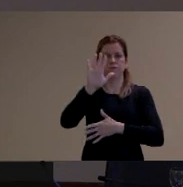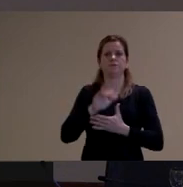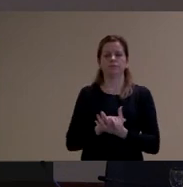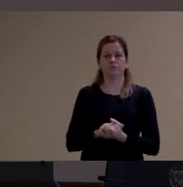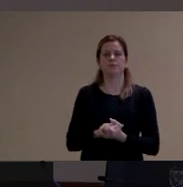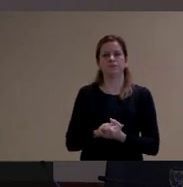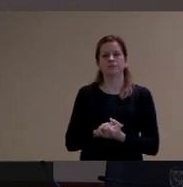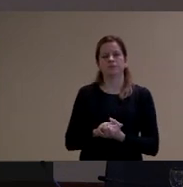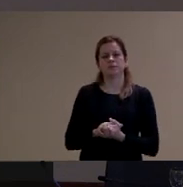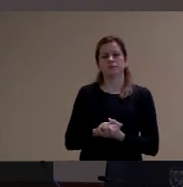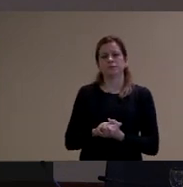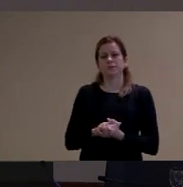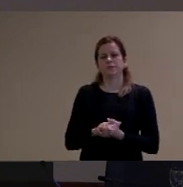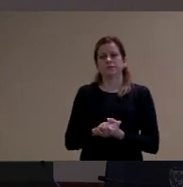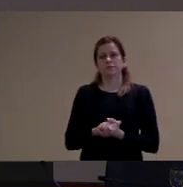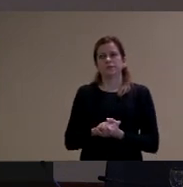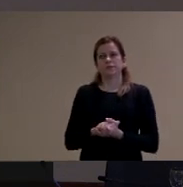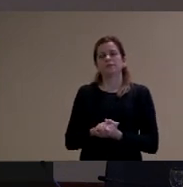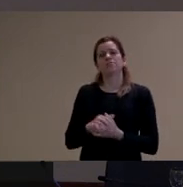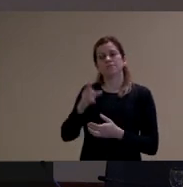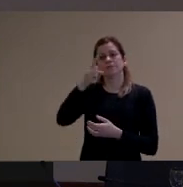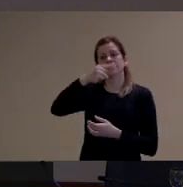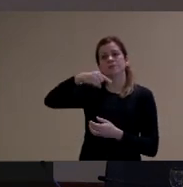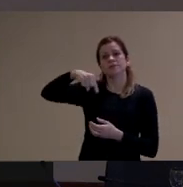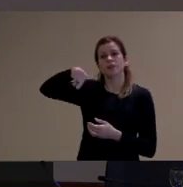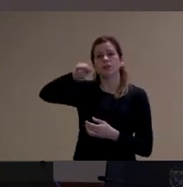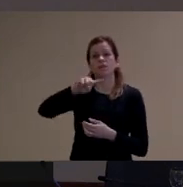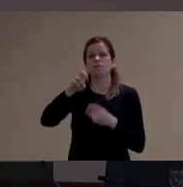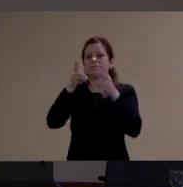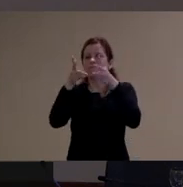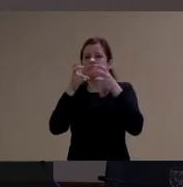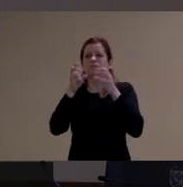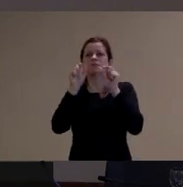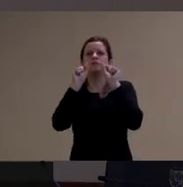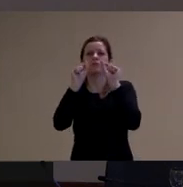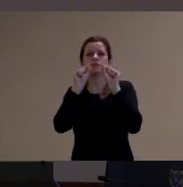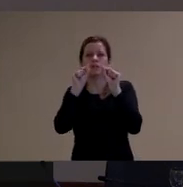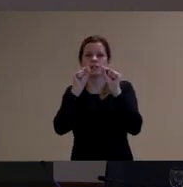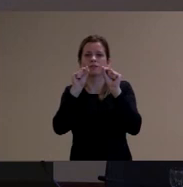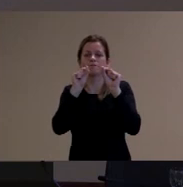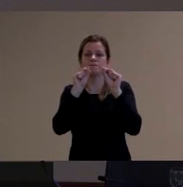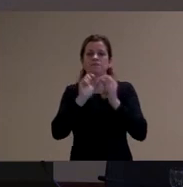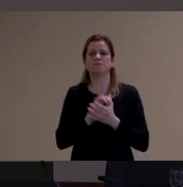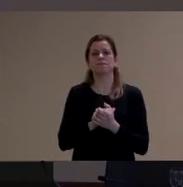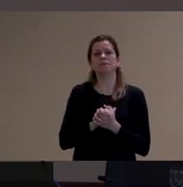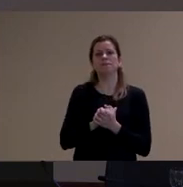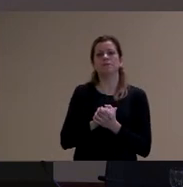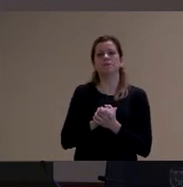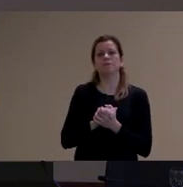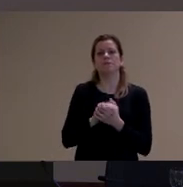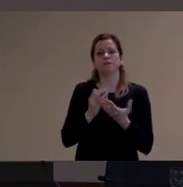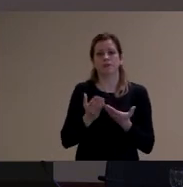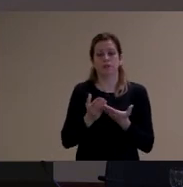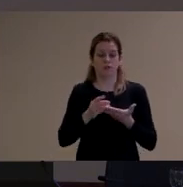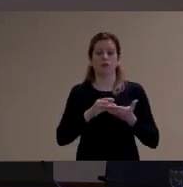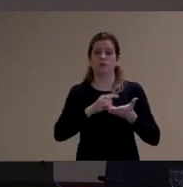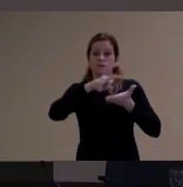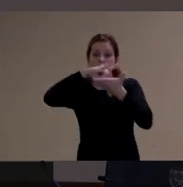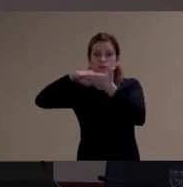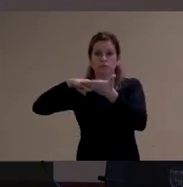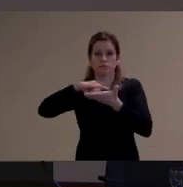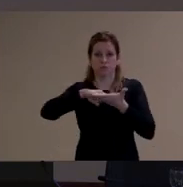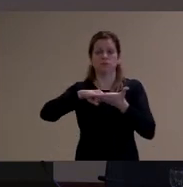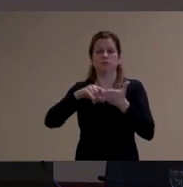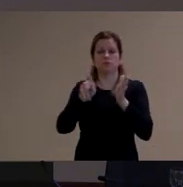vimos uma primeira aproximação né porque os documentos da